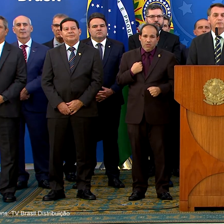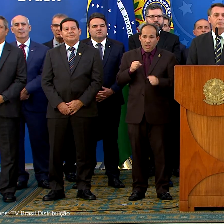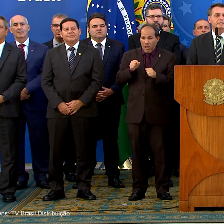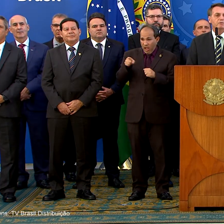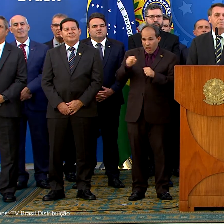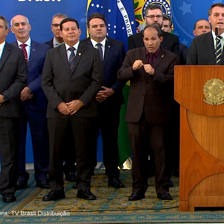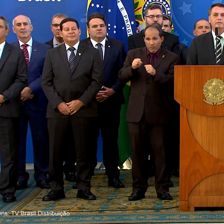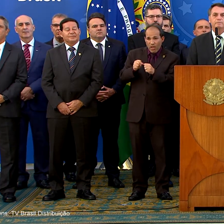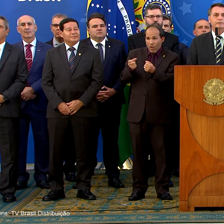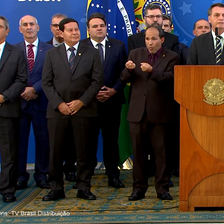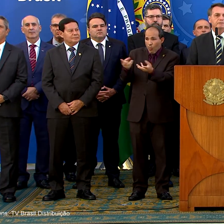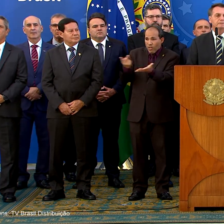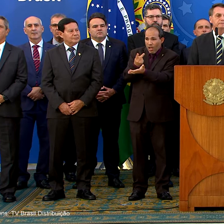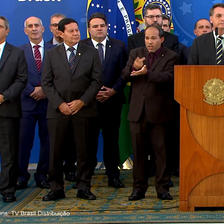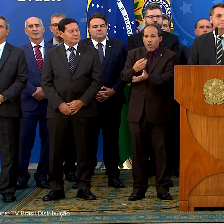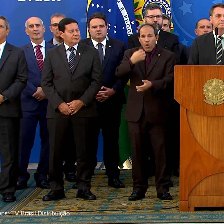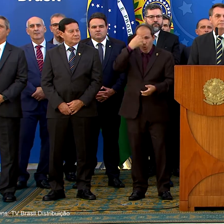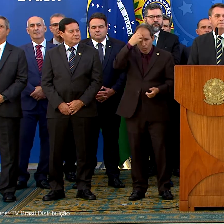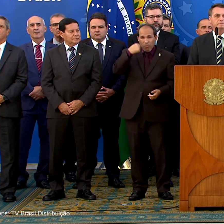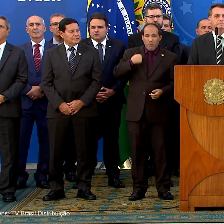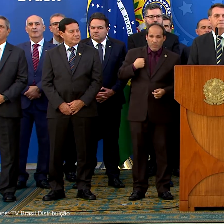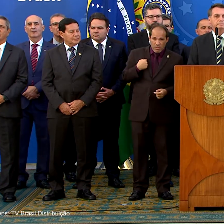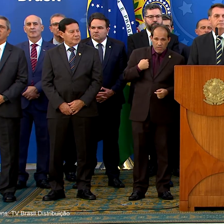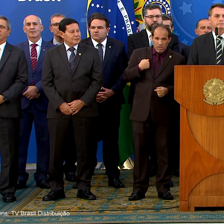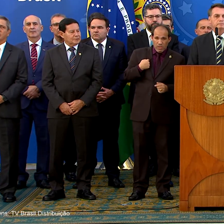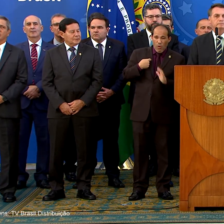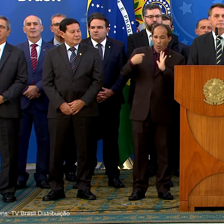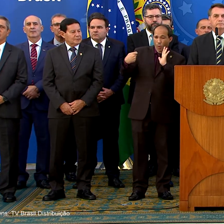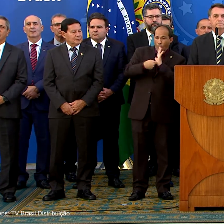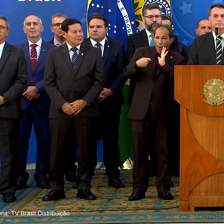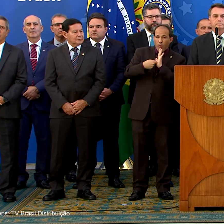oi e o tempo todo ser cobrado por isso